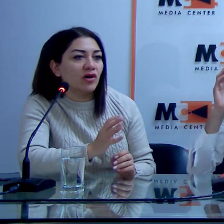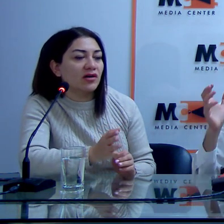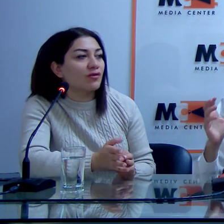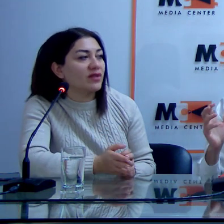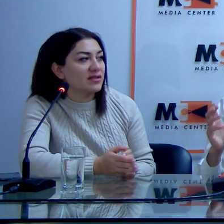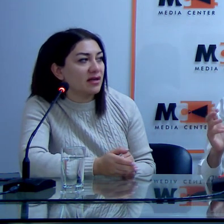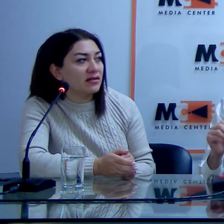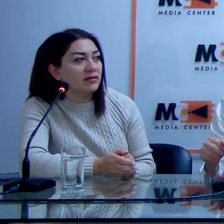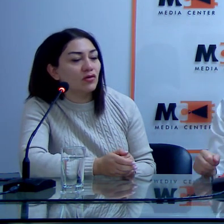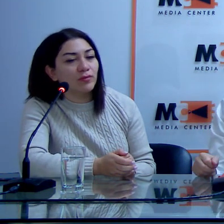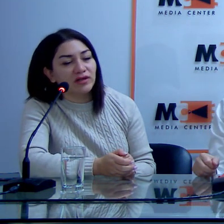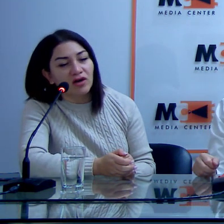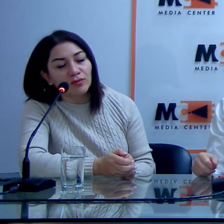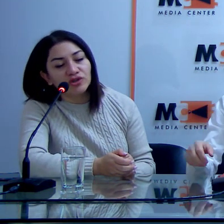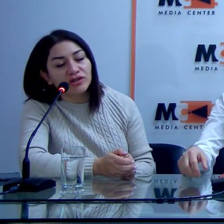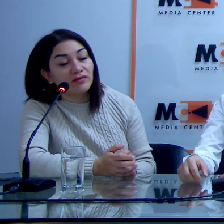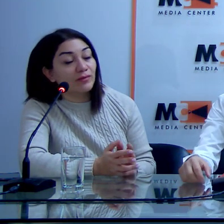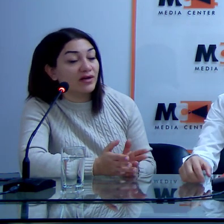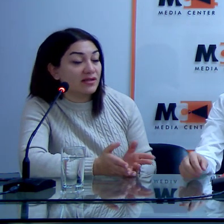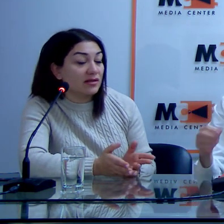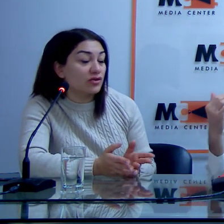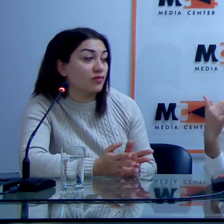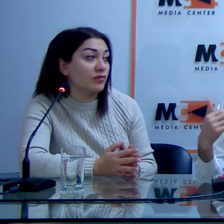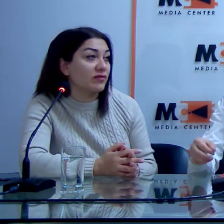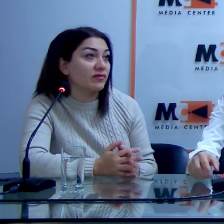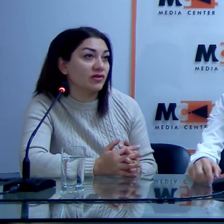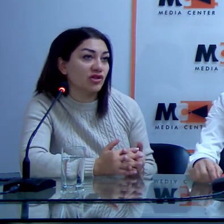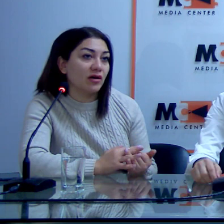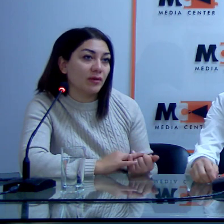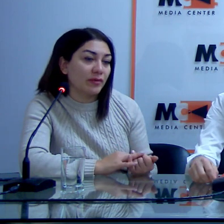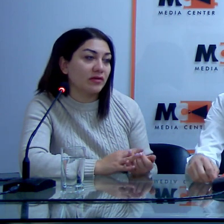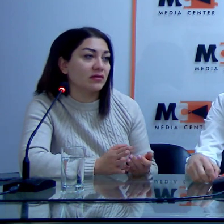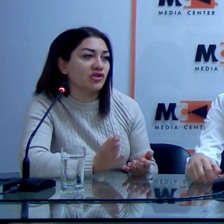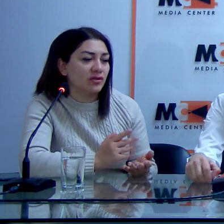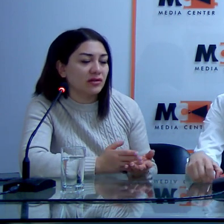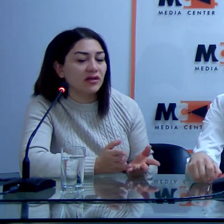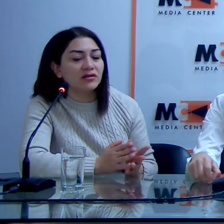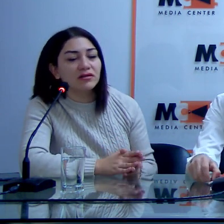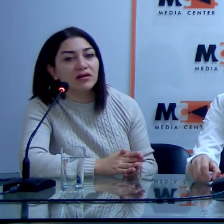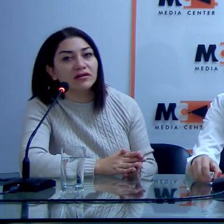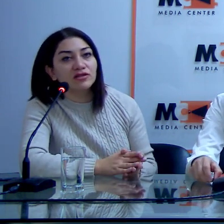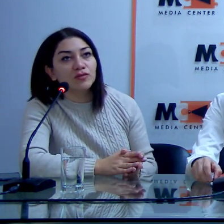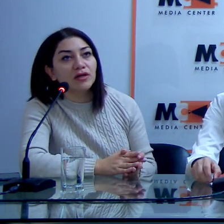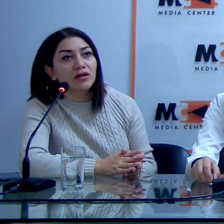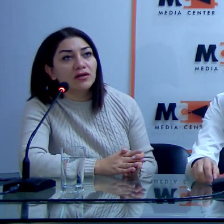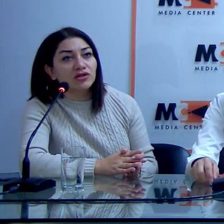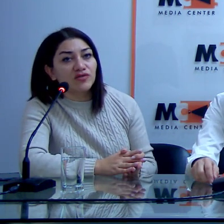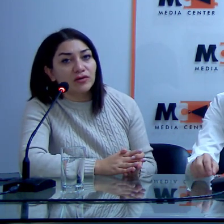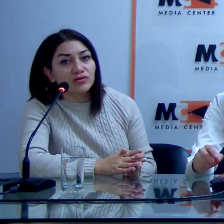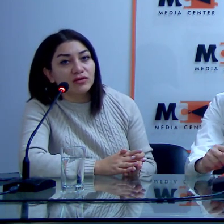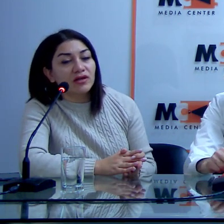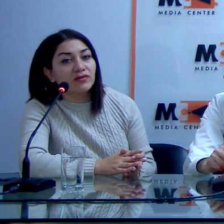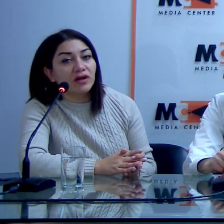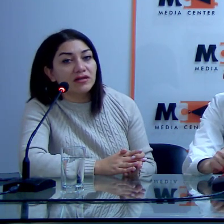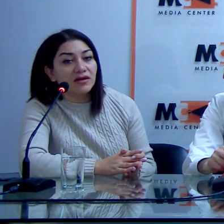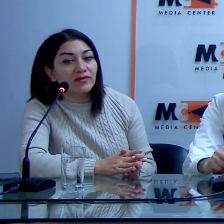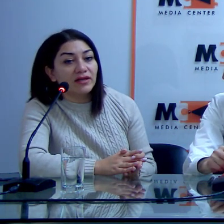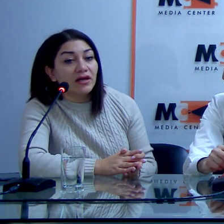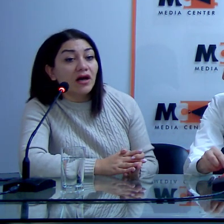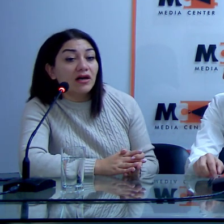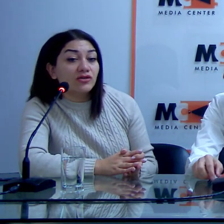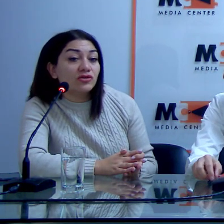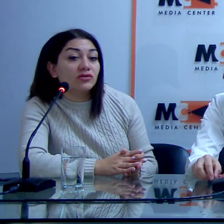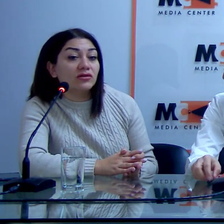լինում կարգավորված սարքը, կողմնակի աղմուկը շատ ավելի բարձր է նշում եւ ինչը իր հետ հանգեցնում է դժվարությունների եւ